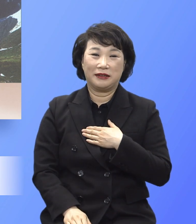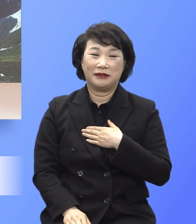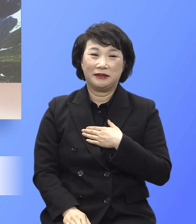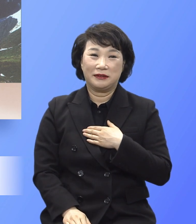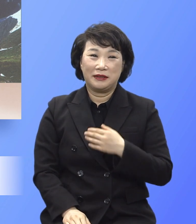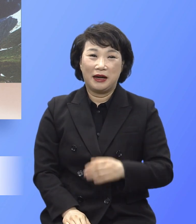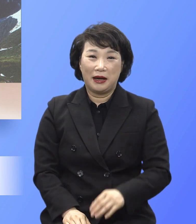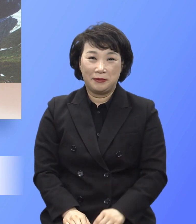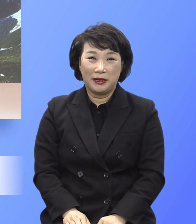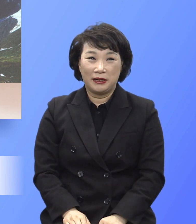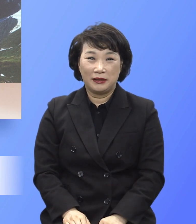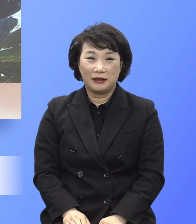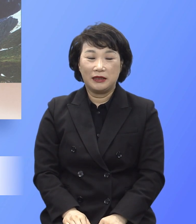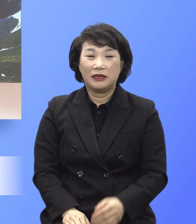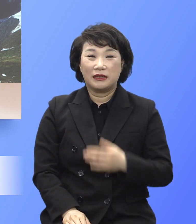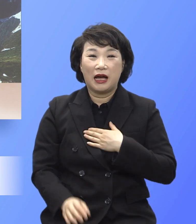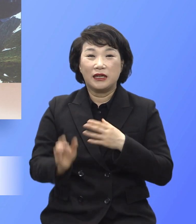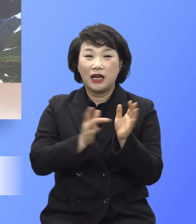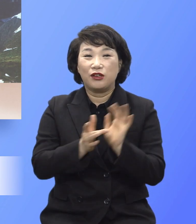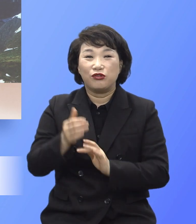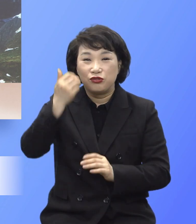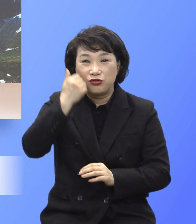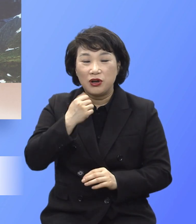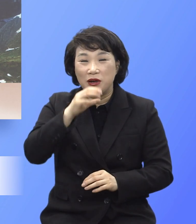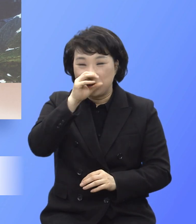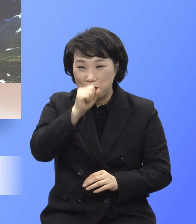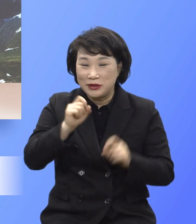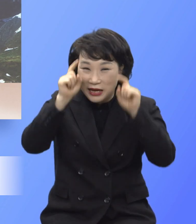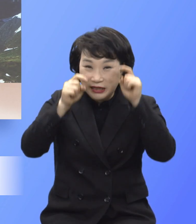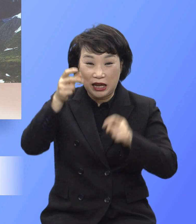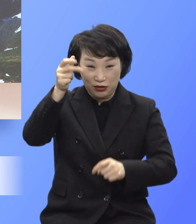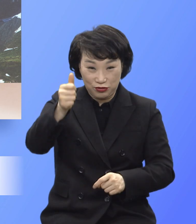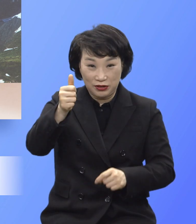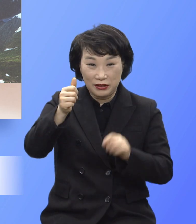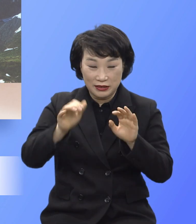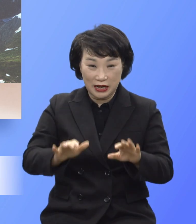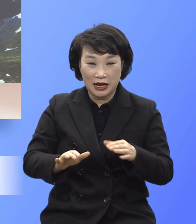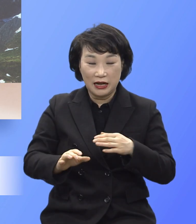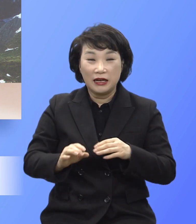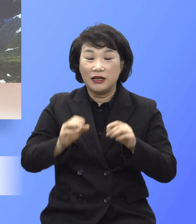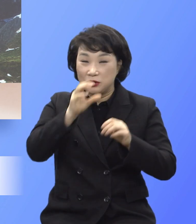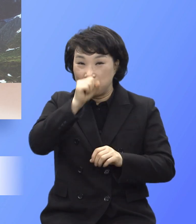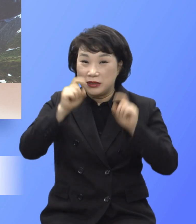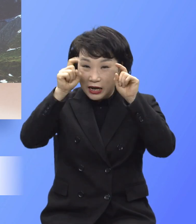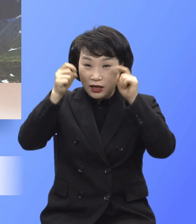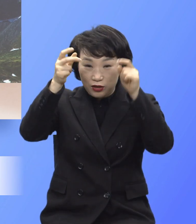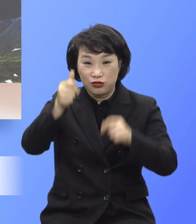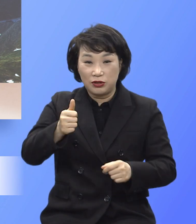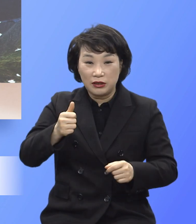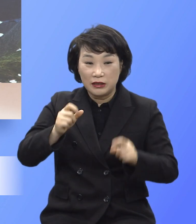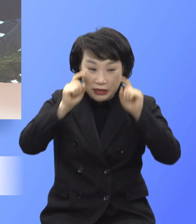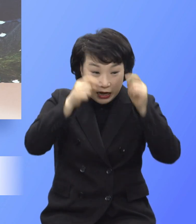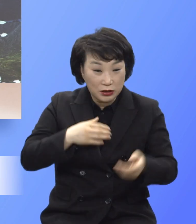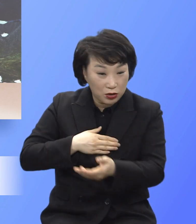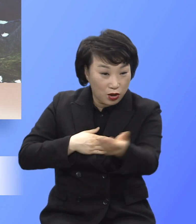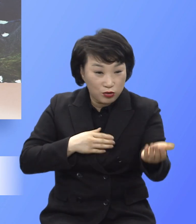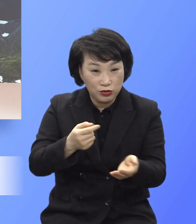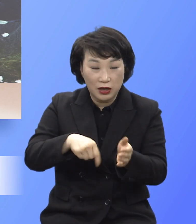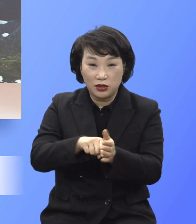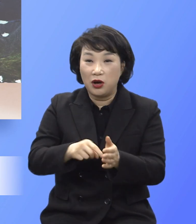것이니라. 나는 선한 목자라. 선한 목자는 양들을 위해서